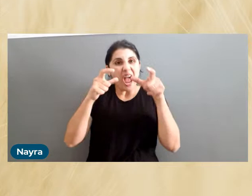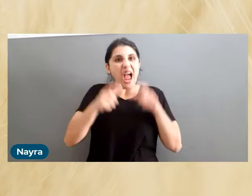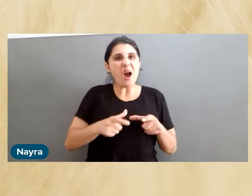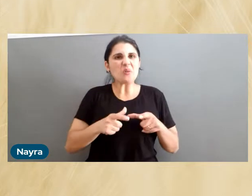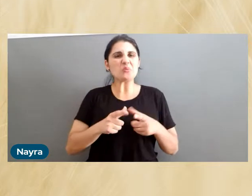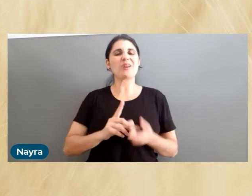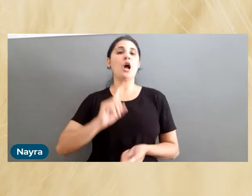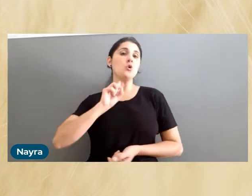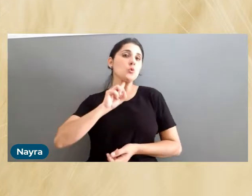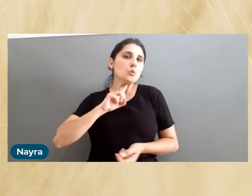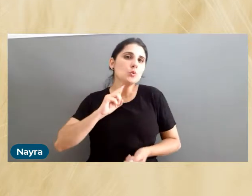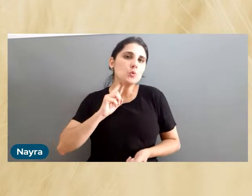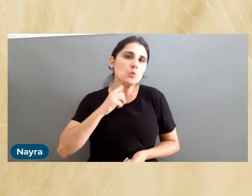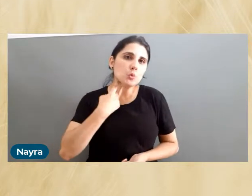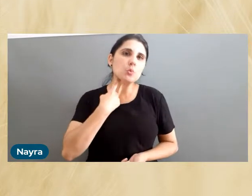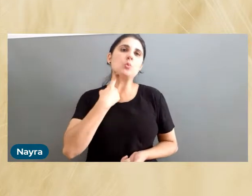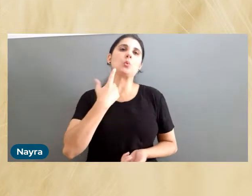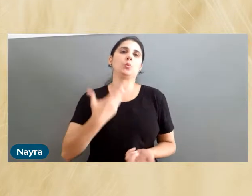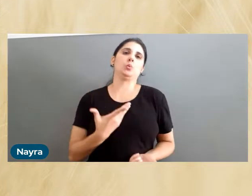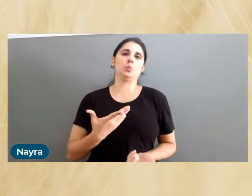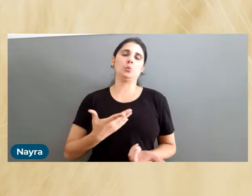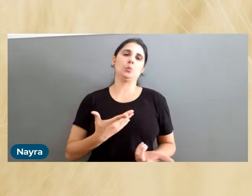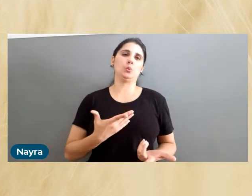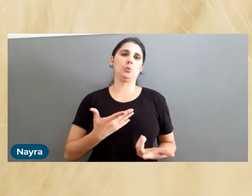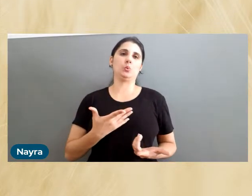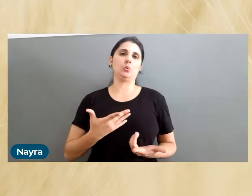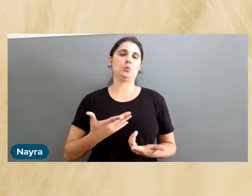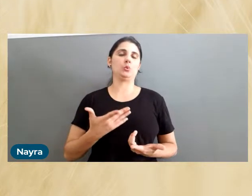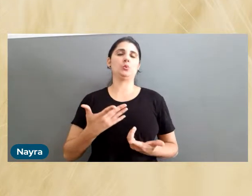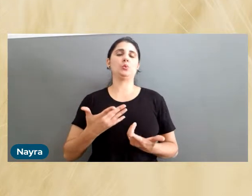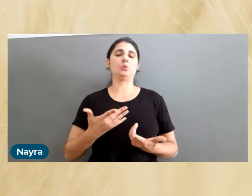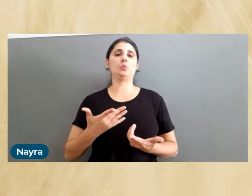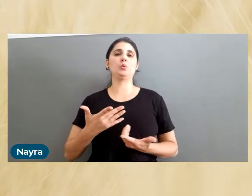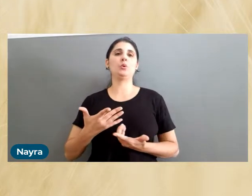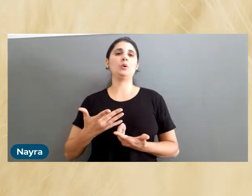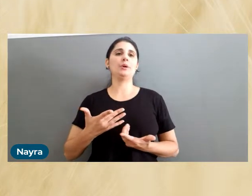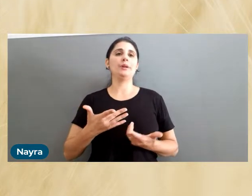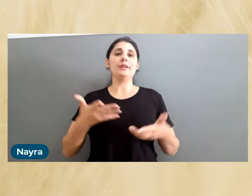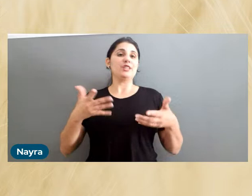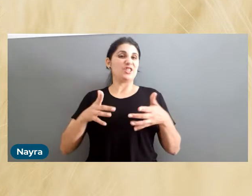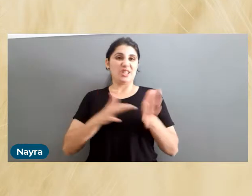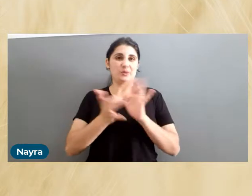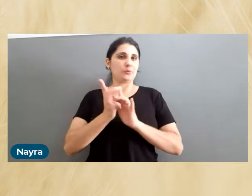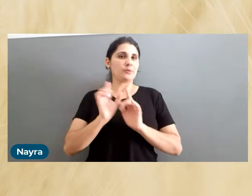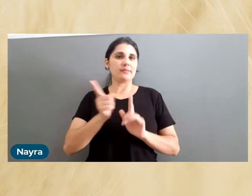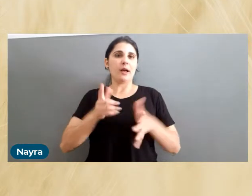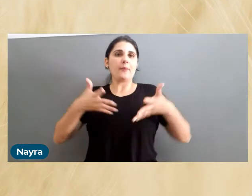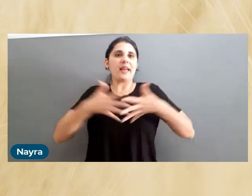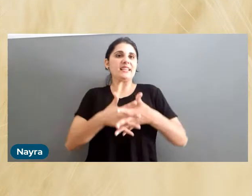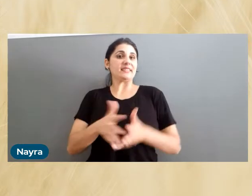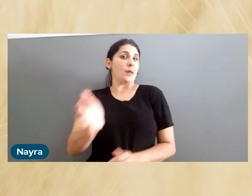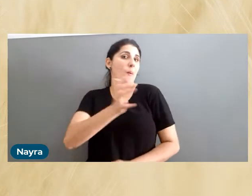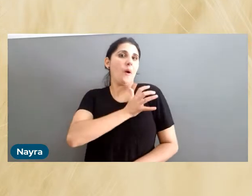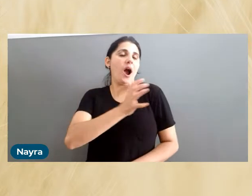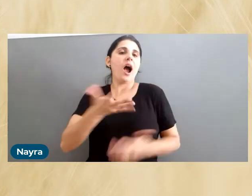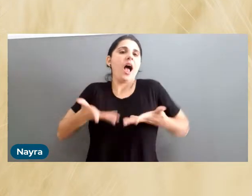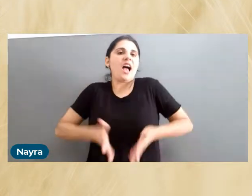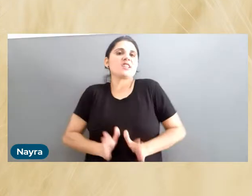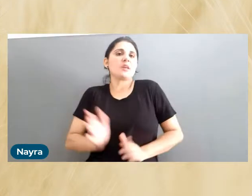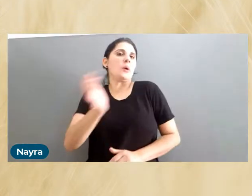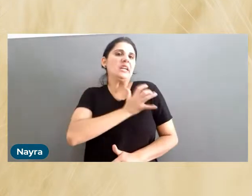curral. Jesus, quando veio ao mundo, não veio num berço de ouro. Ele foi recebido num